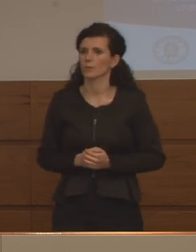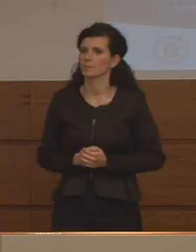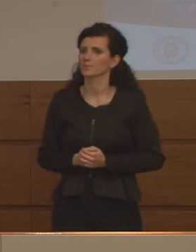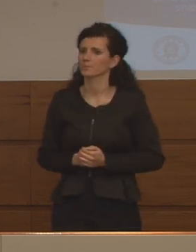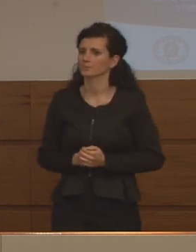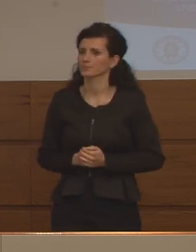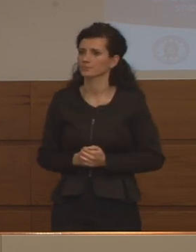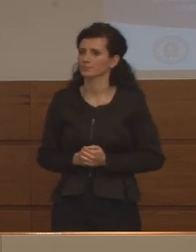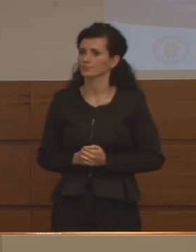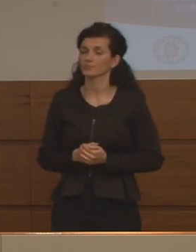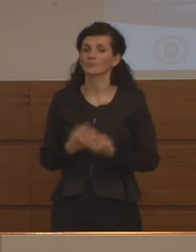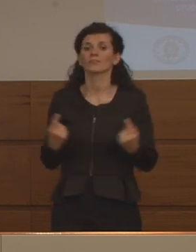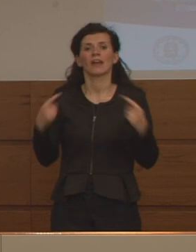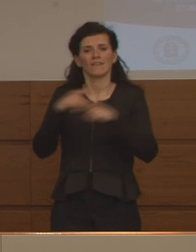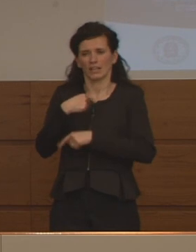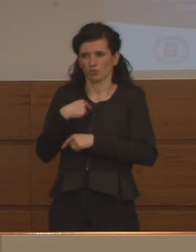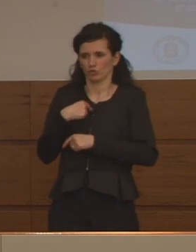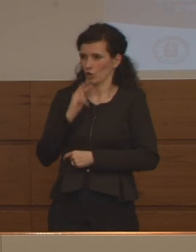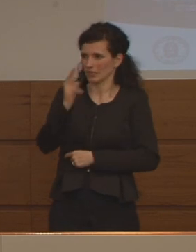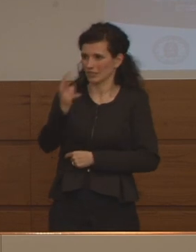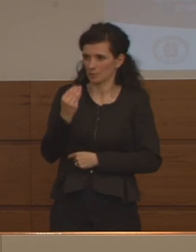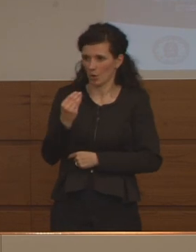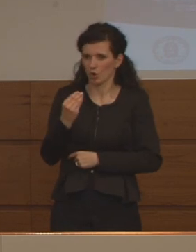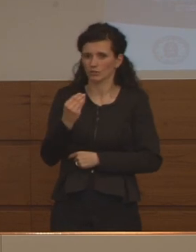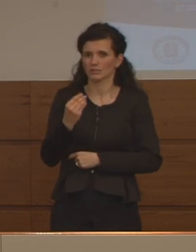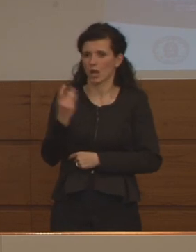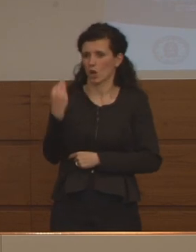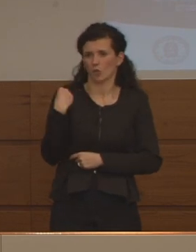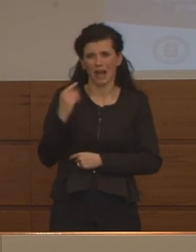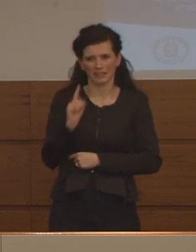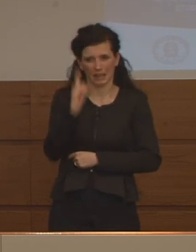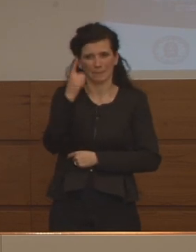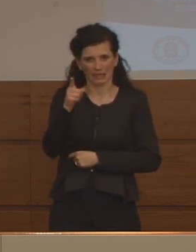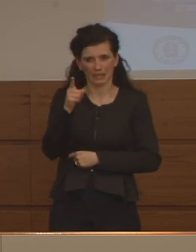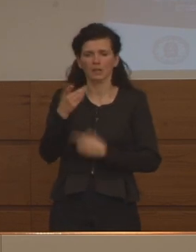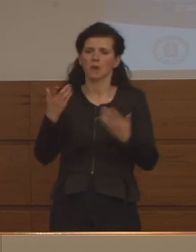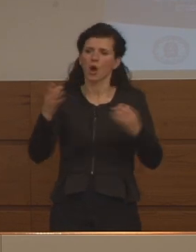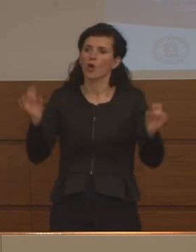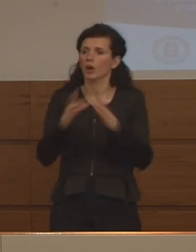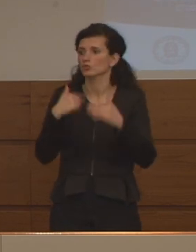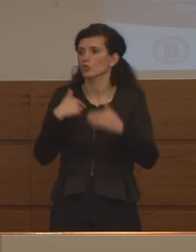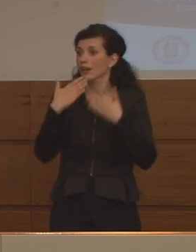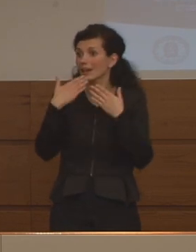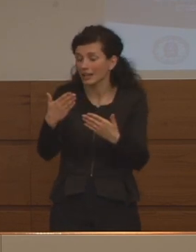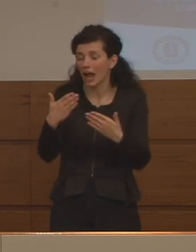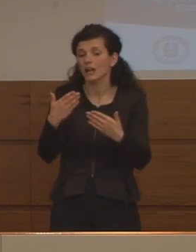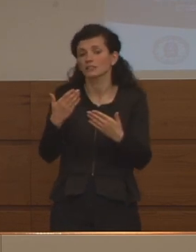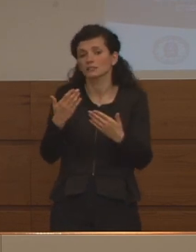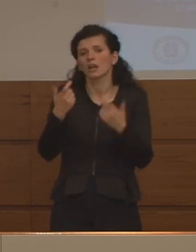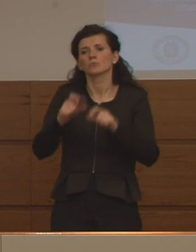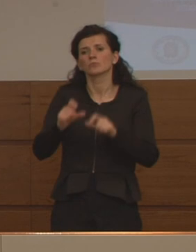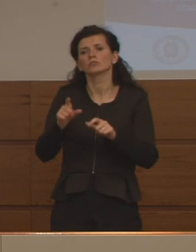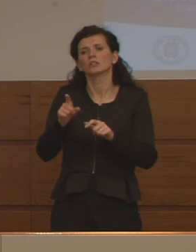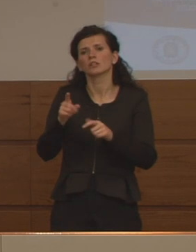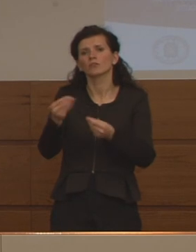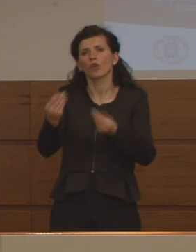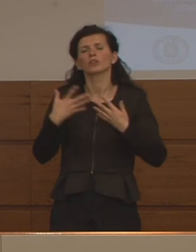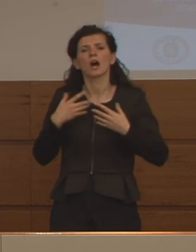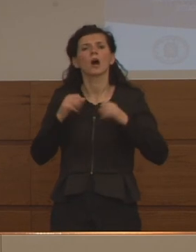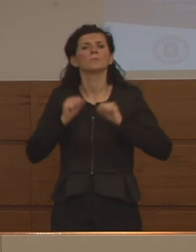do invece io la risposta alla prima domanda anzi anche qui grazie perché mi offre la possibilità per esempio